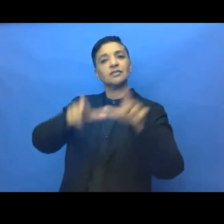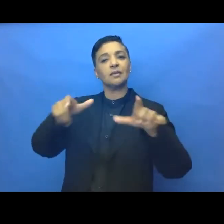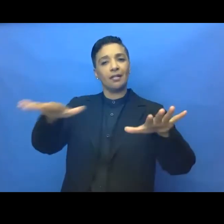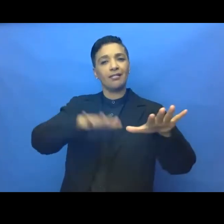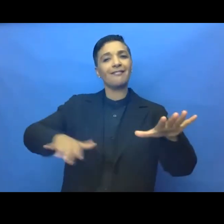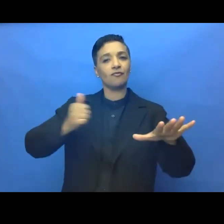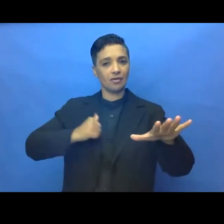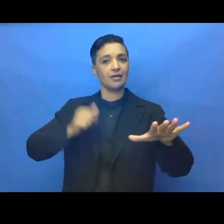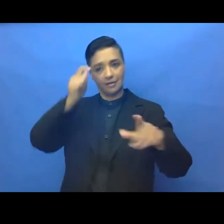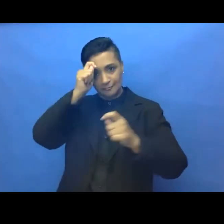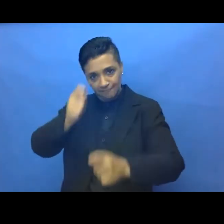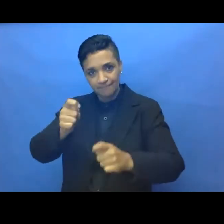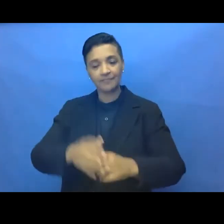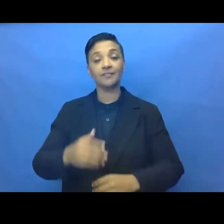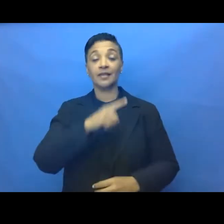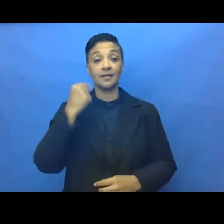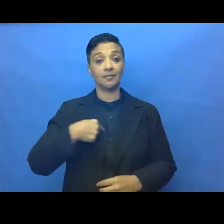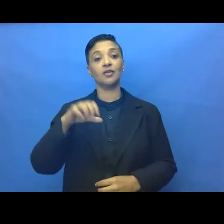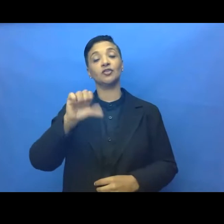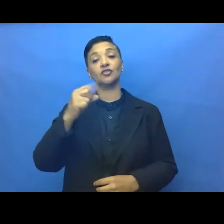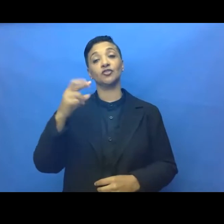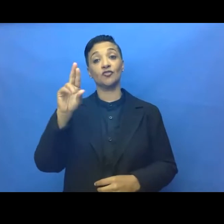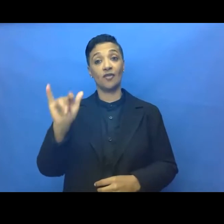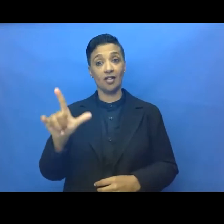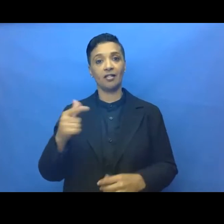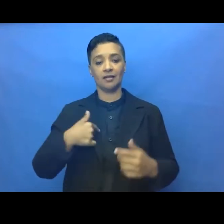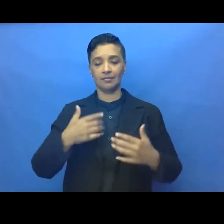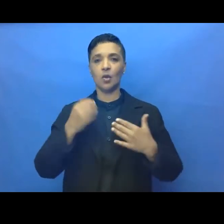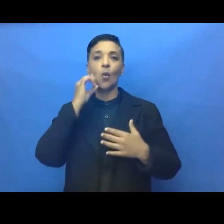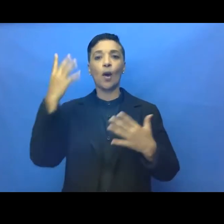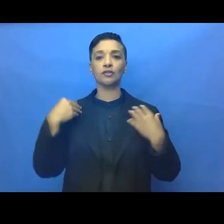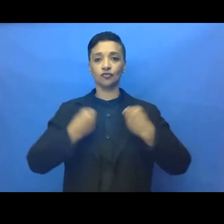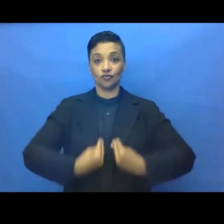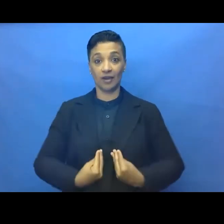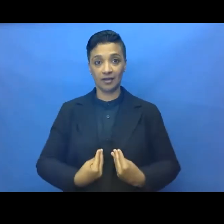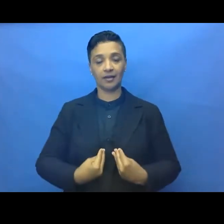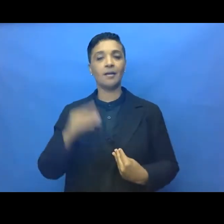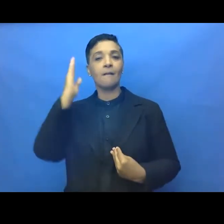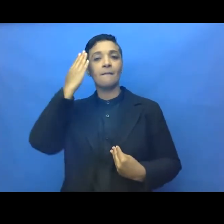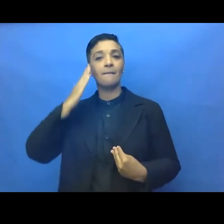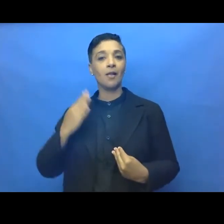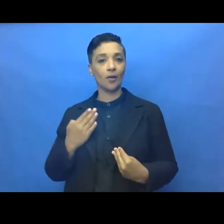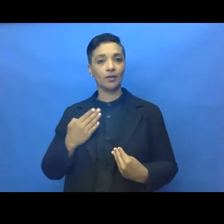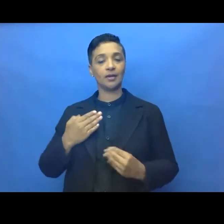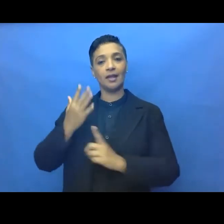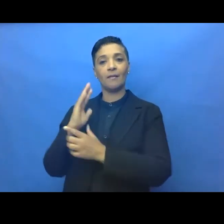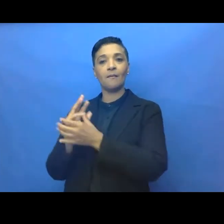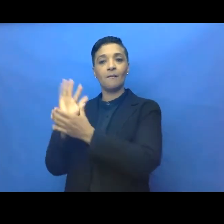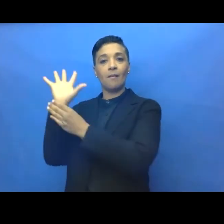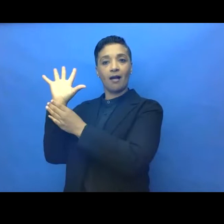non cédé des Algonquins, Anishinaabe. Je me présente Cheryl, j'ai des cheveux